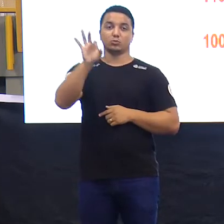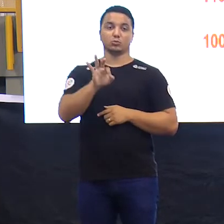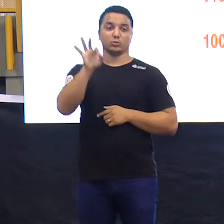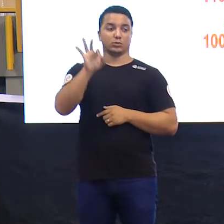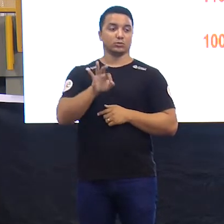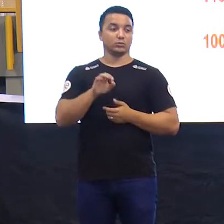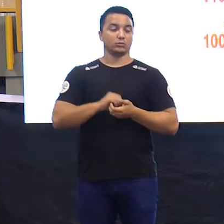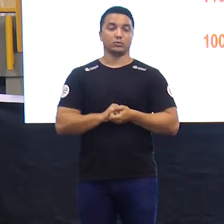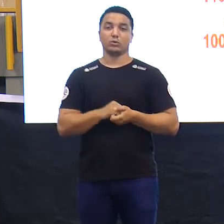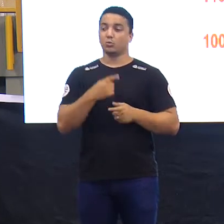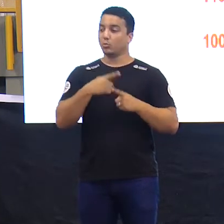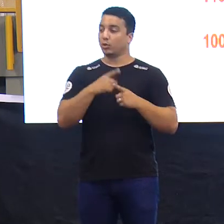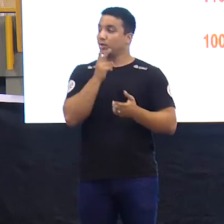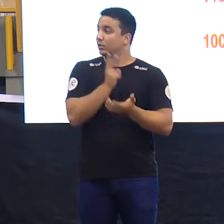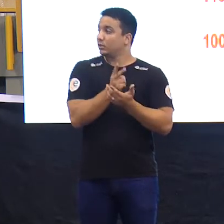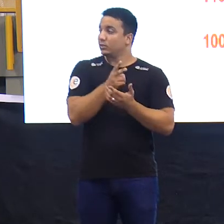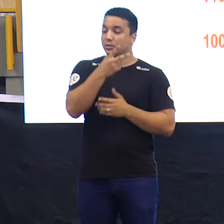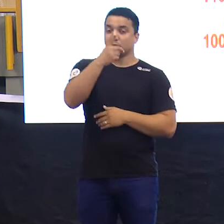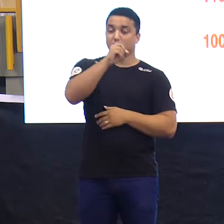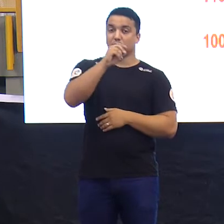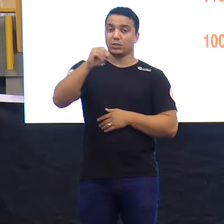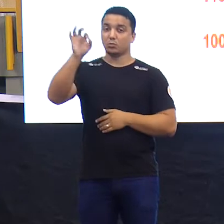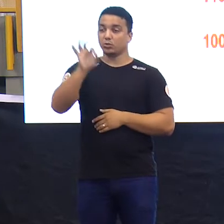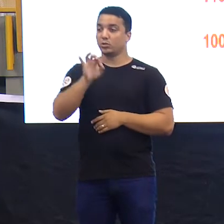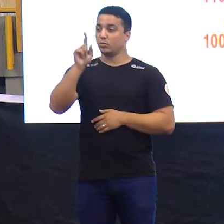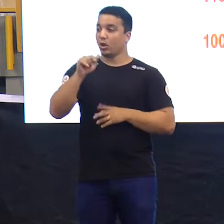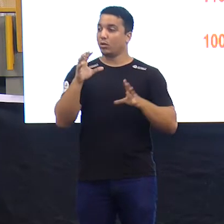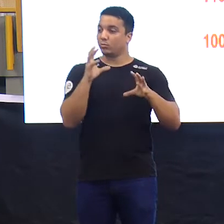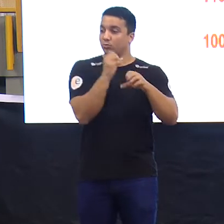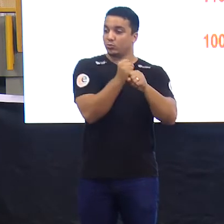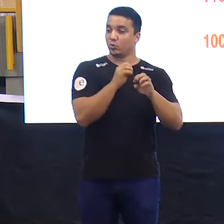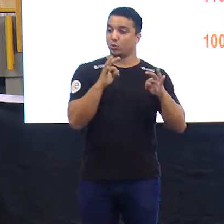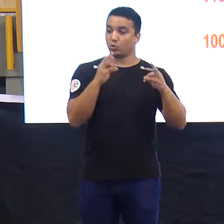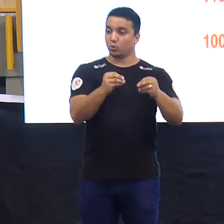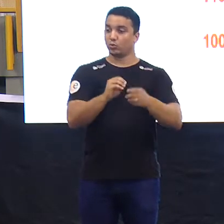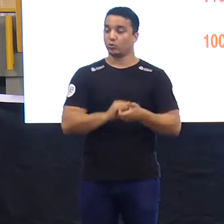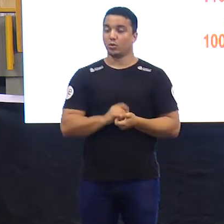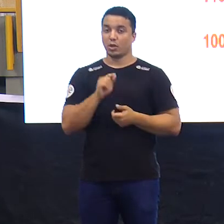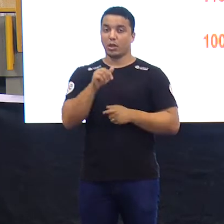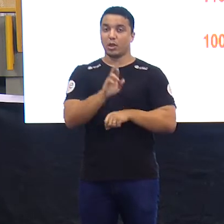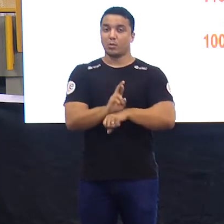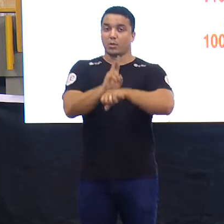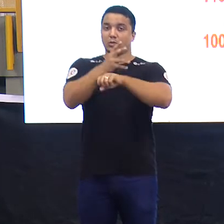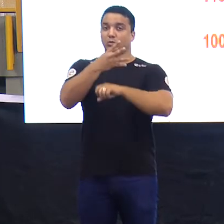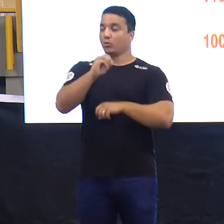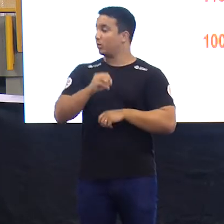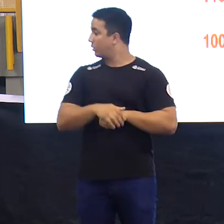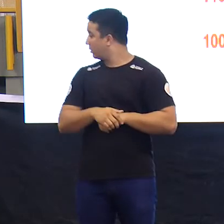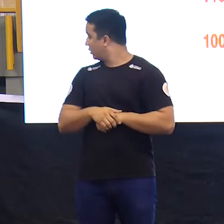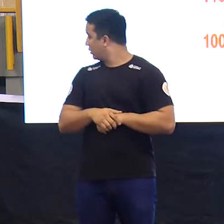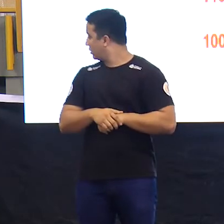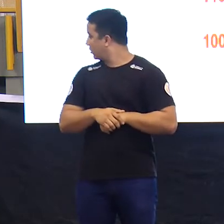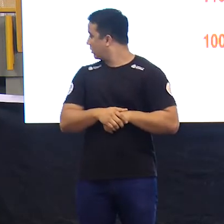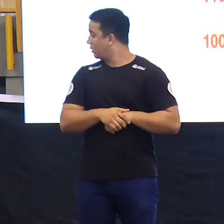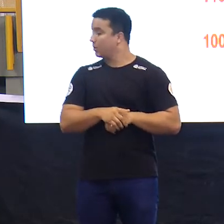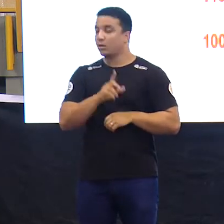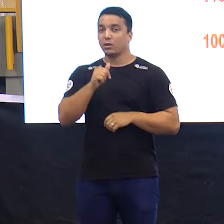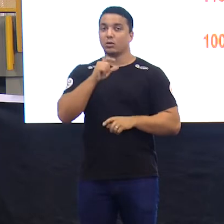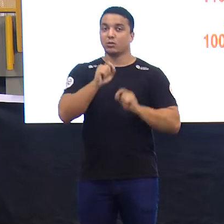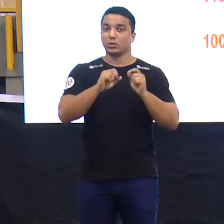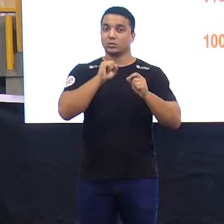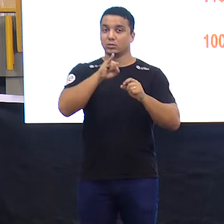45%. Porque 100% é o todo. Então, 100% representa os 40%. Como eu